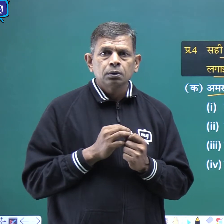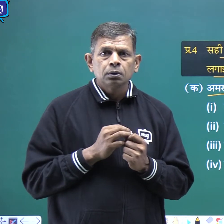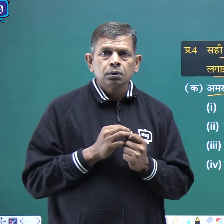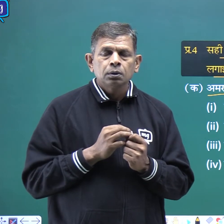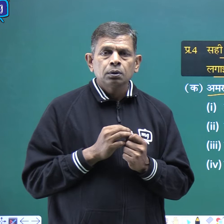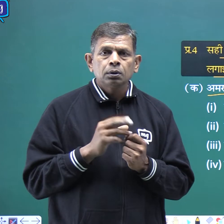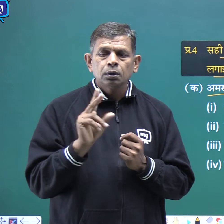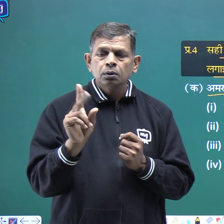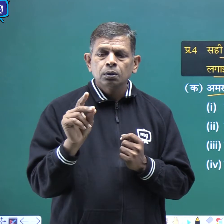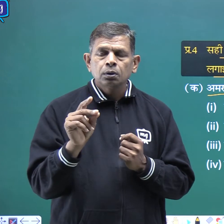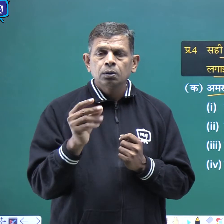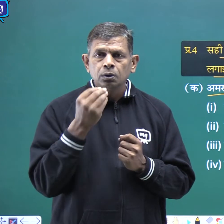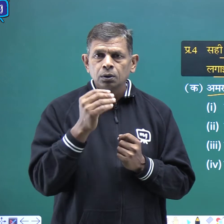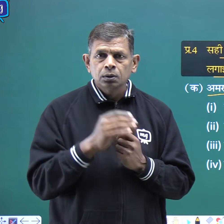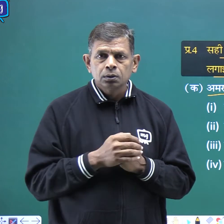परपोषिका।